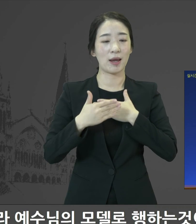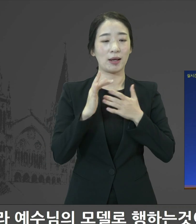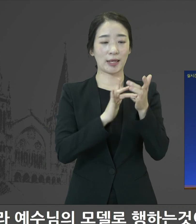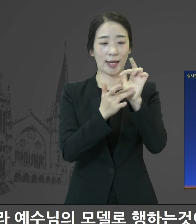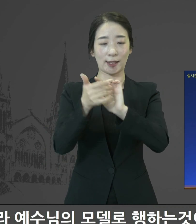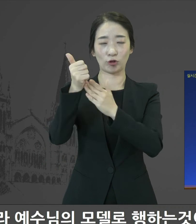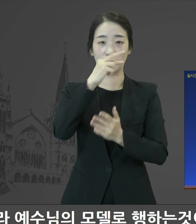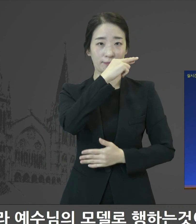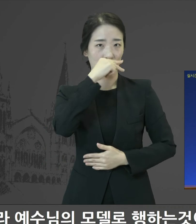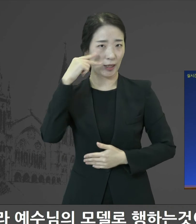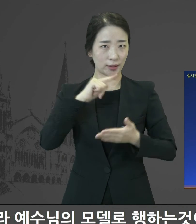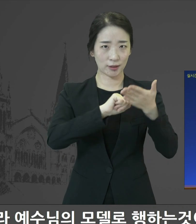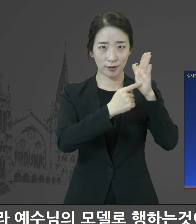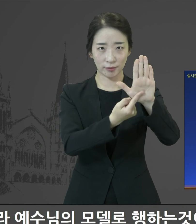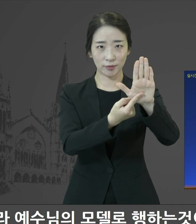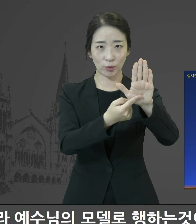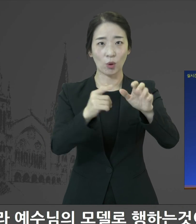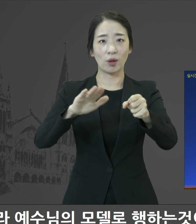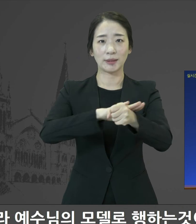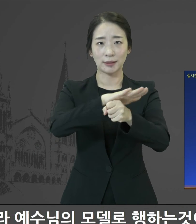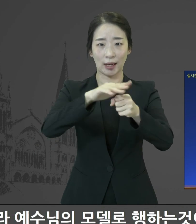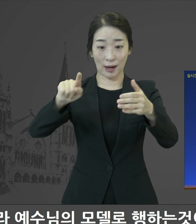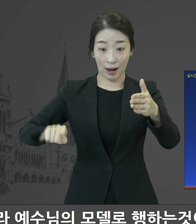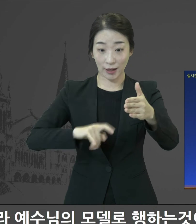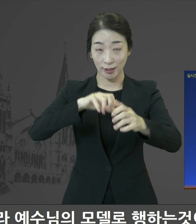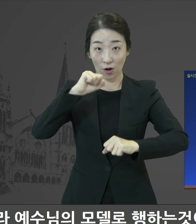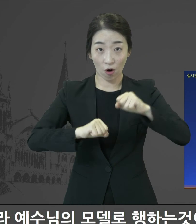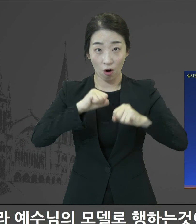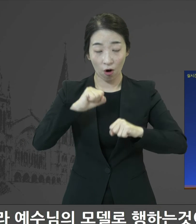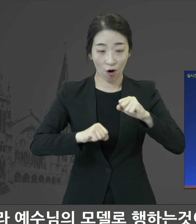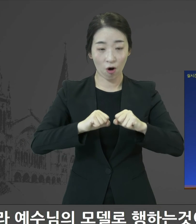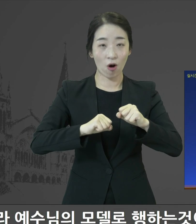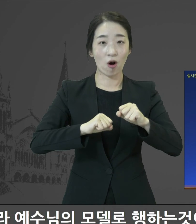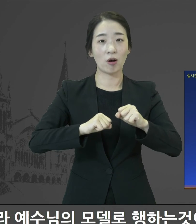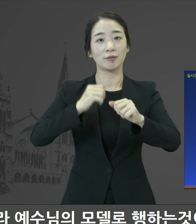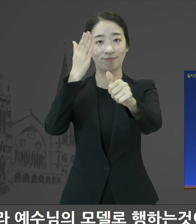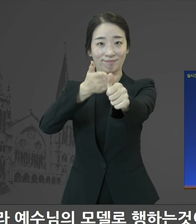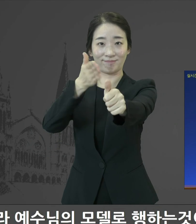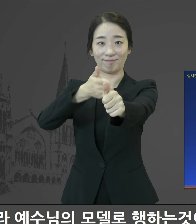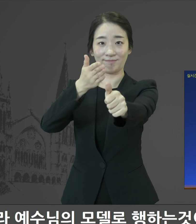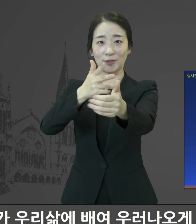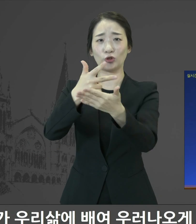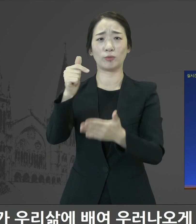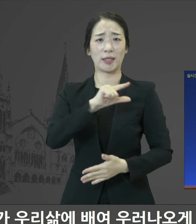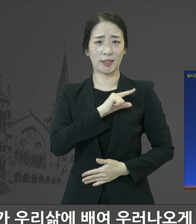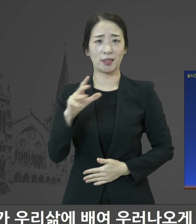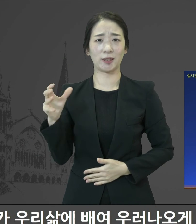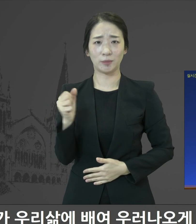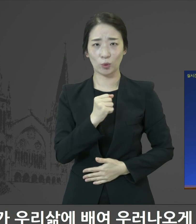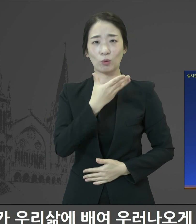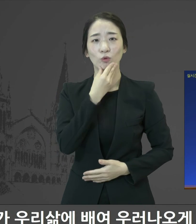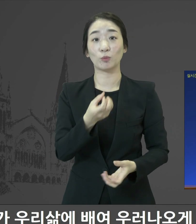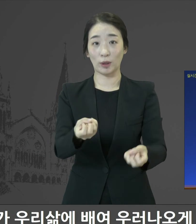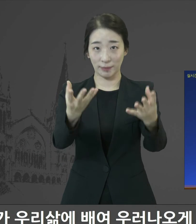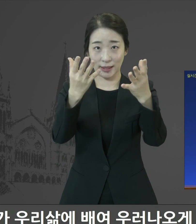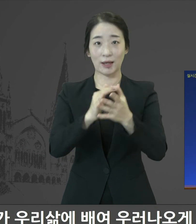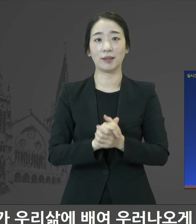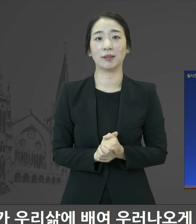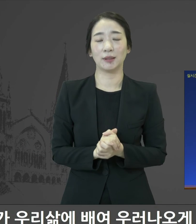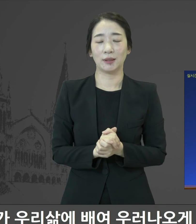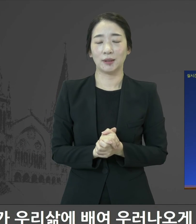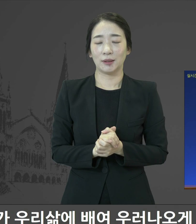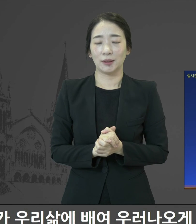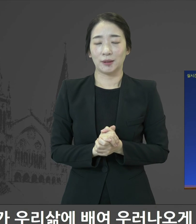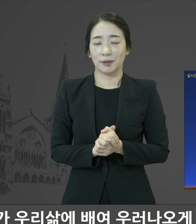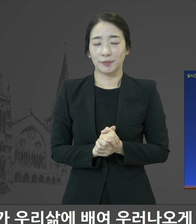모습으로 사랑으로 살아가는 삶의 행진을 계속하는 저와 여러분 되기를 주의 이름으로 축원합니다. 기도하겠습니다.